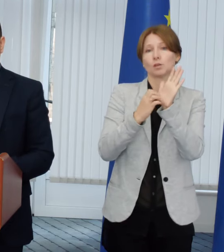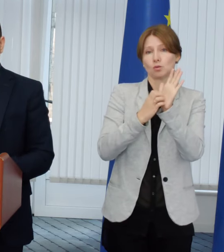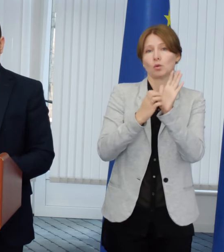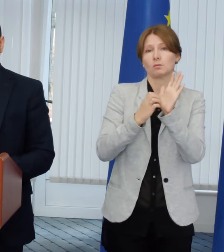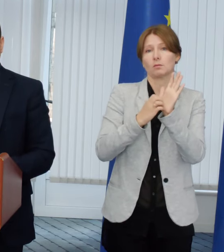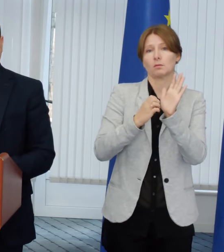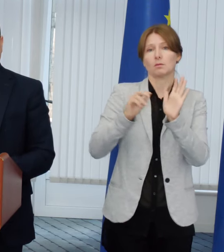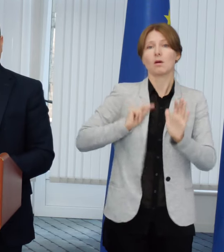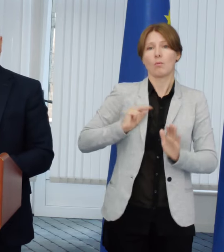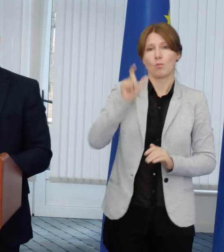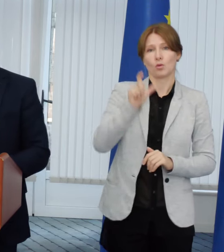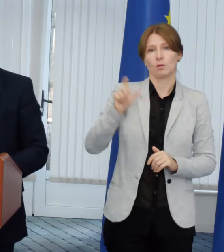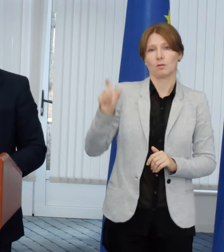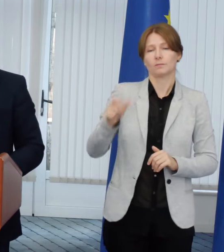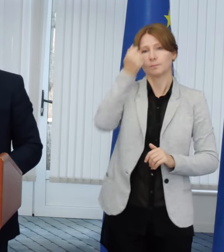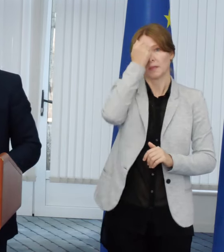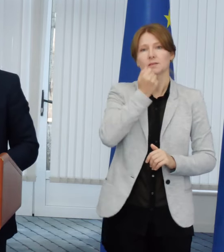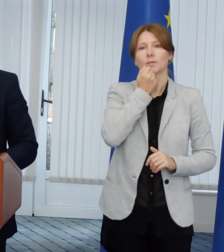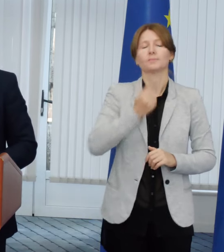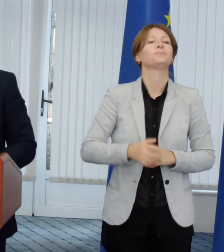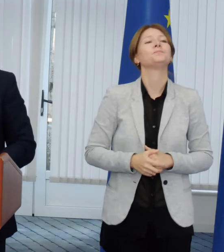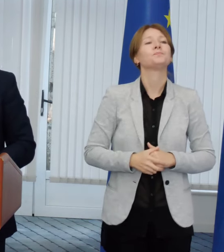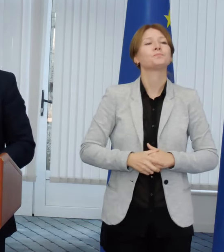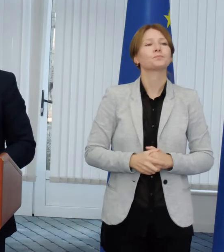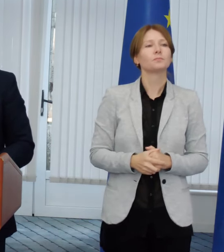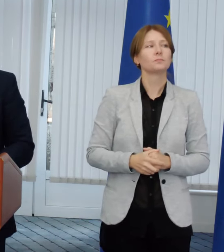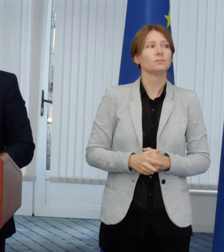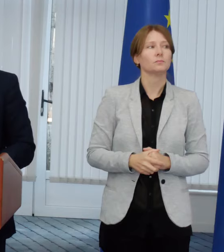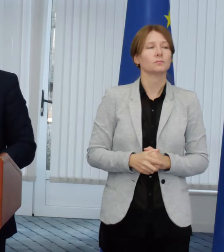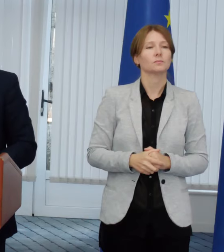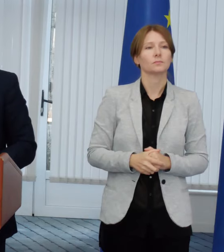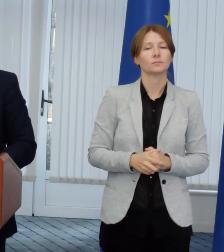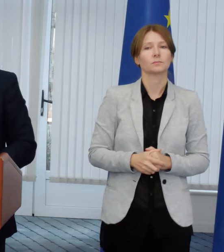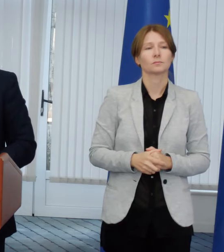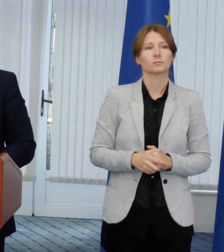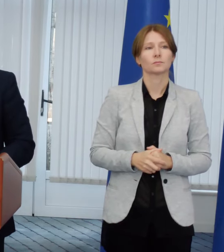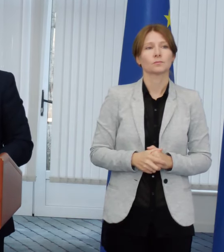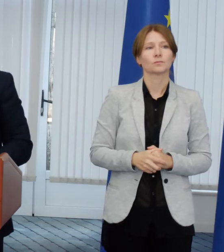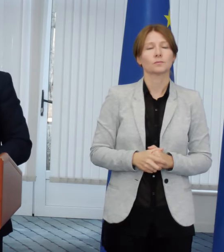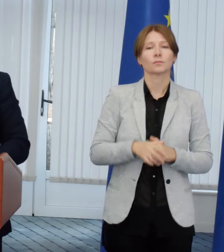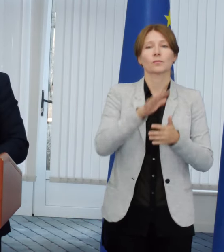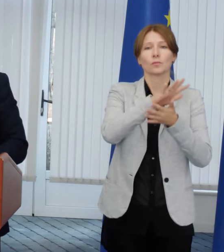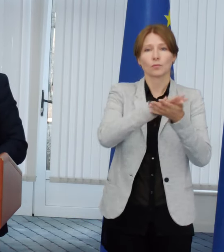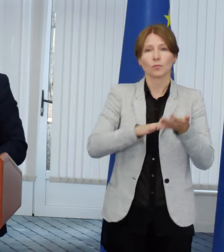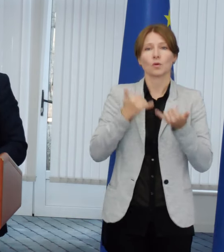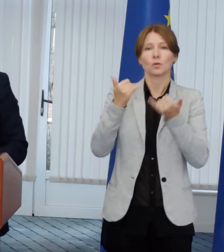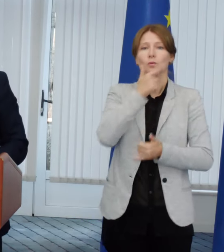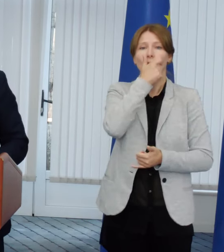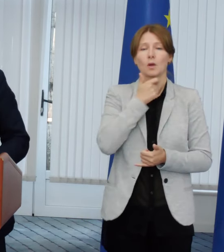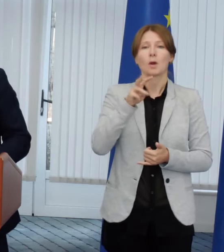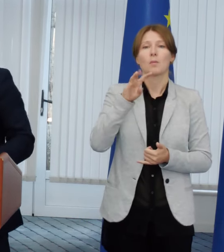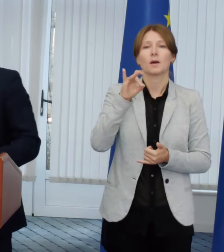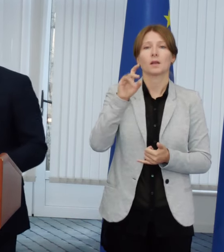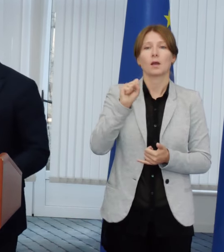prima linie. Vă mulțumesc mult! Daniel? Vă mulțumim! În continuare, oferim cuvântul doamnei